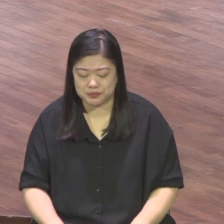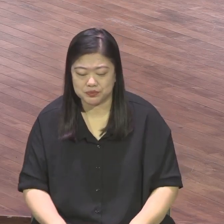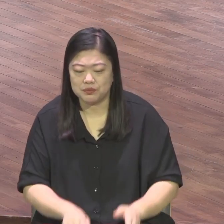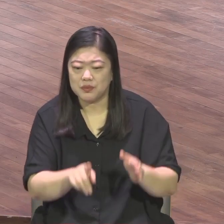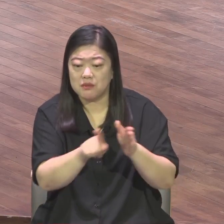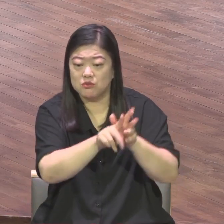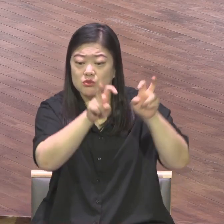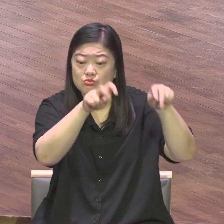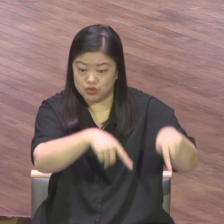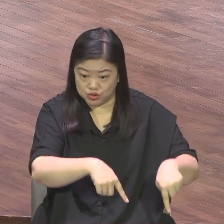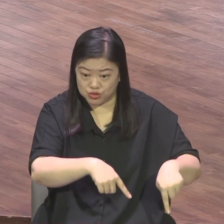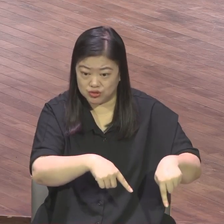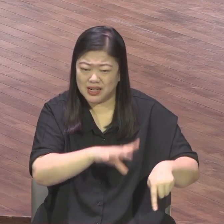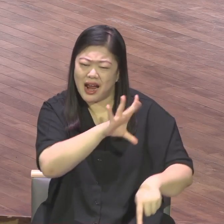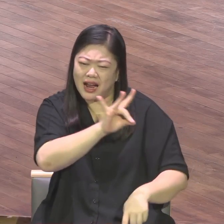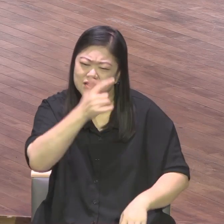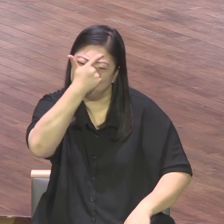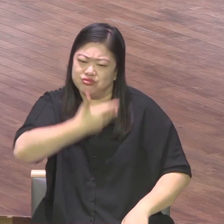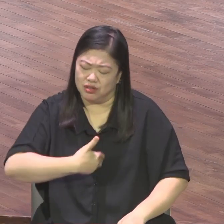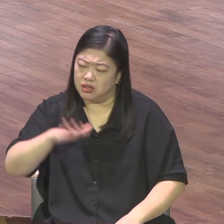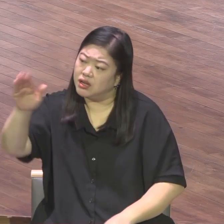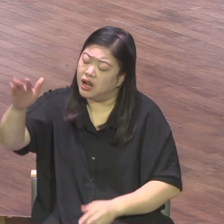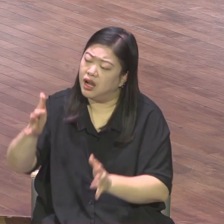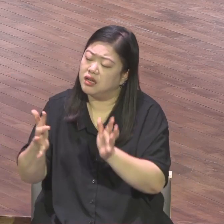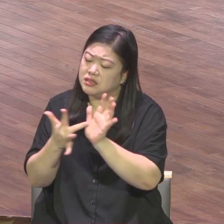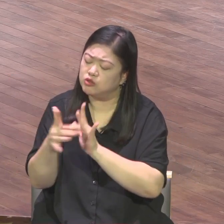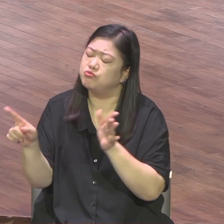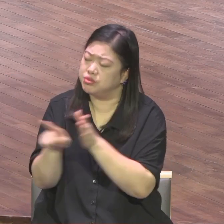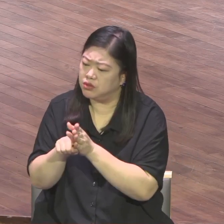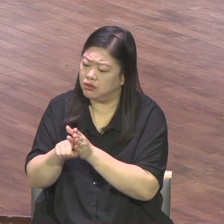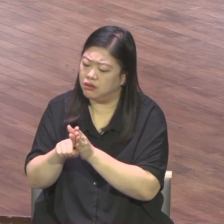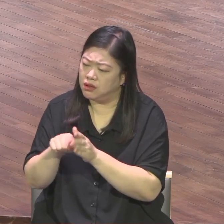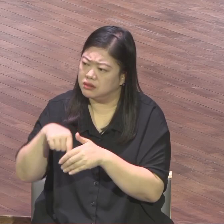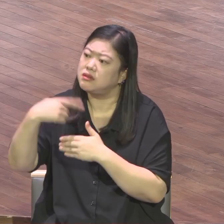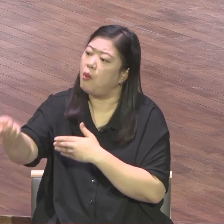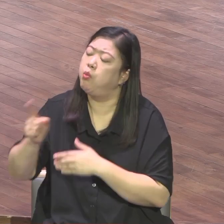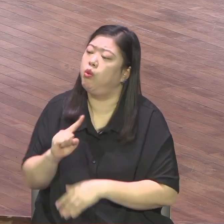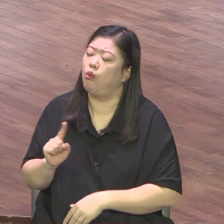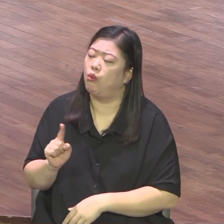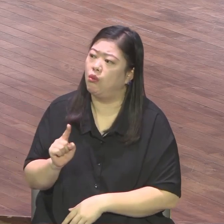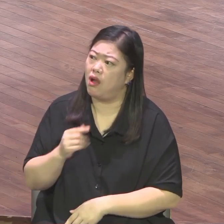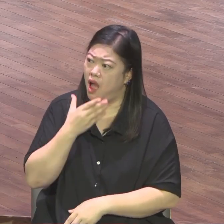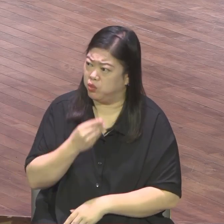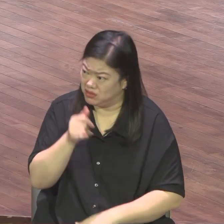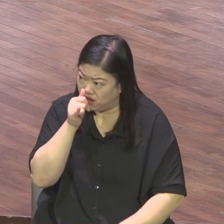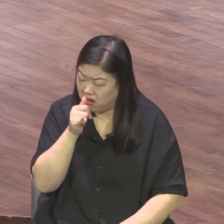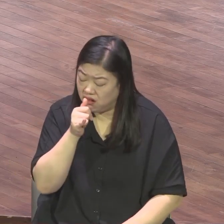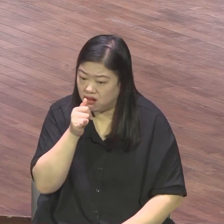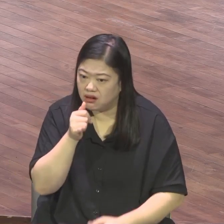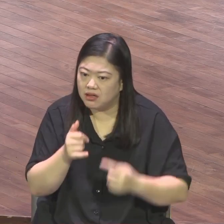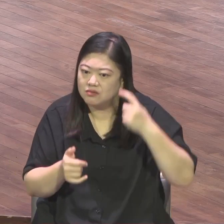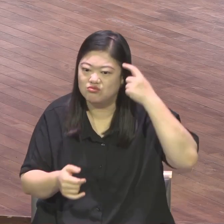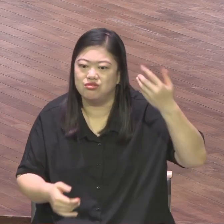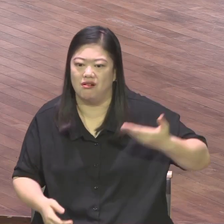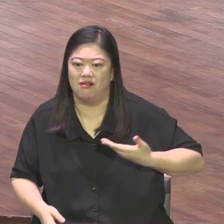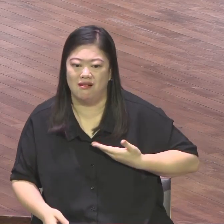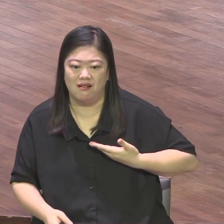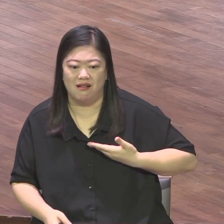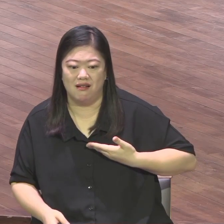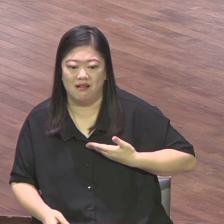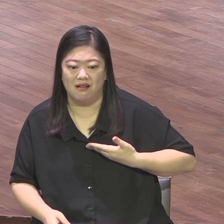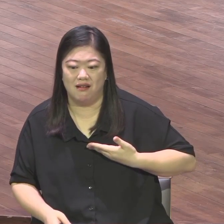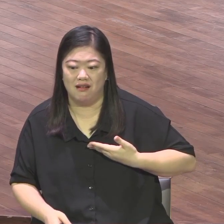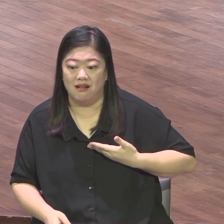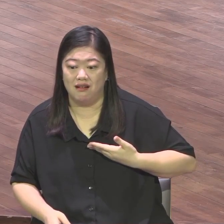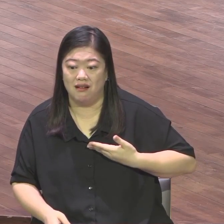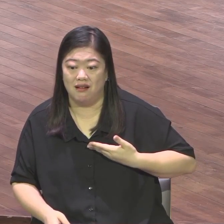예수를 믿으면 무슨 재미로 사냐? 자 불신자들의 눈에는요 예수 믿는 것이 뭐 억압인 줄